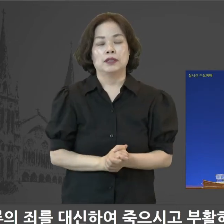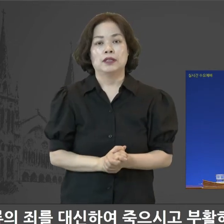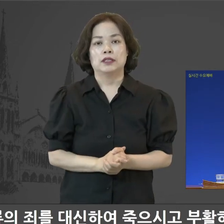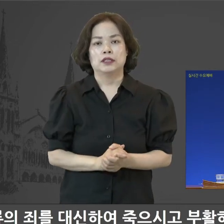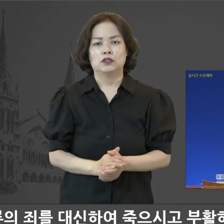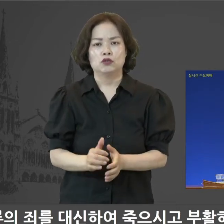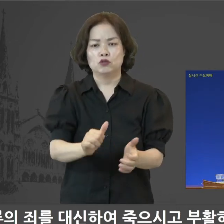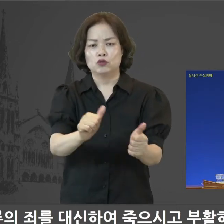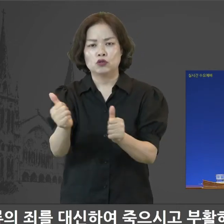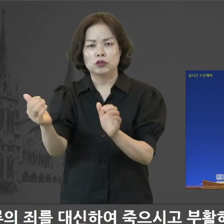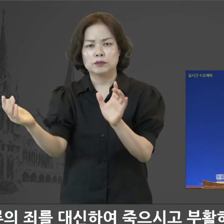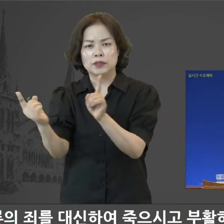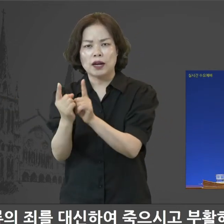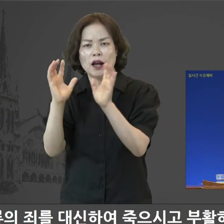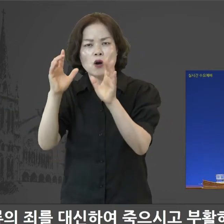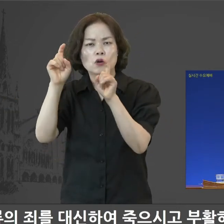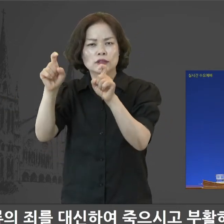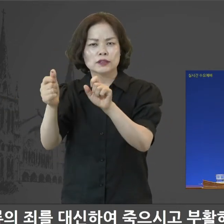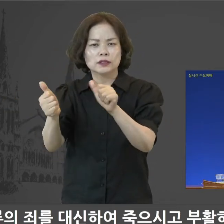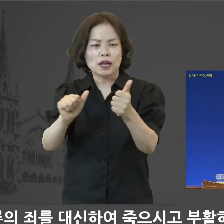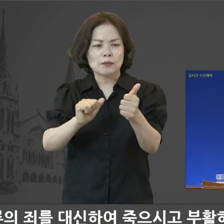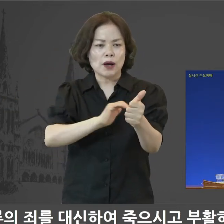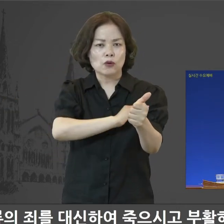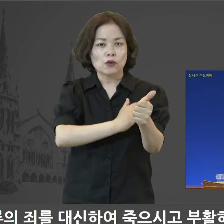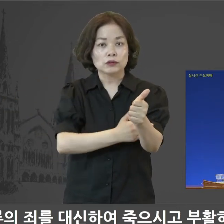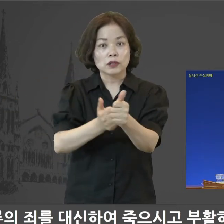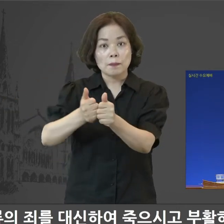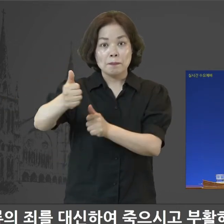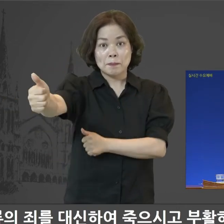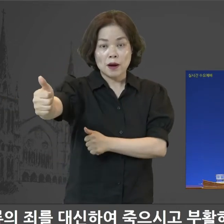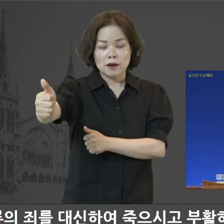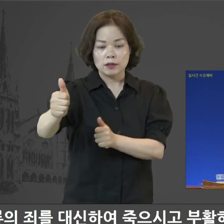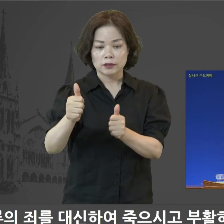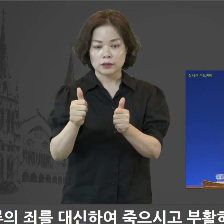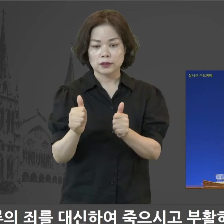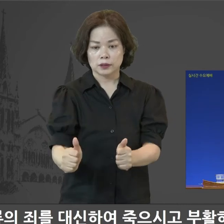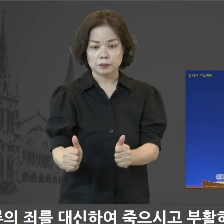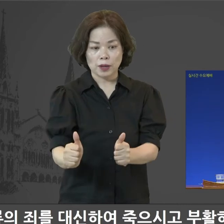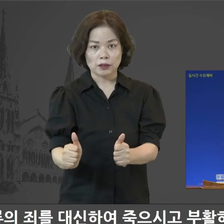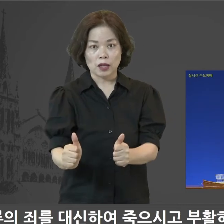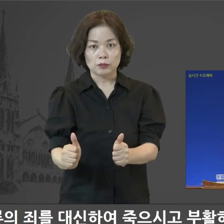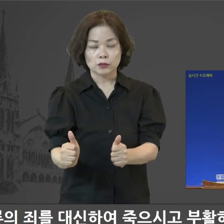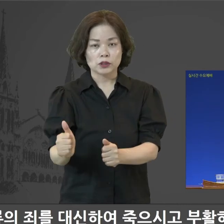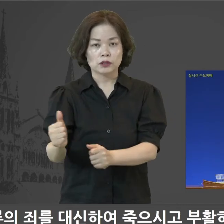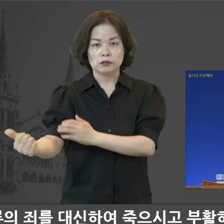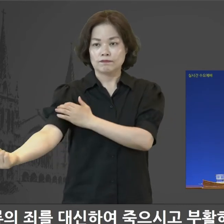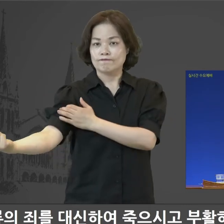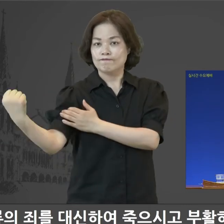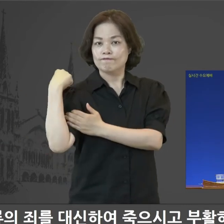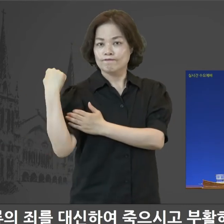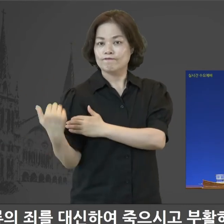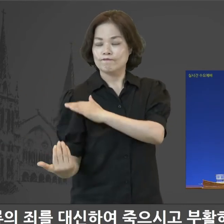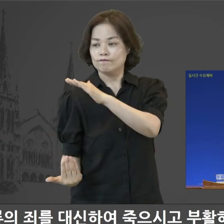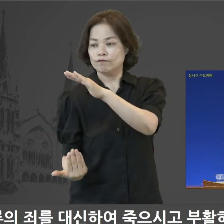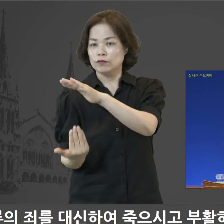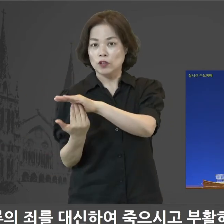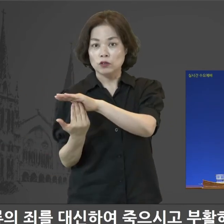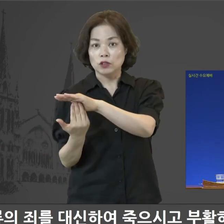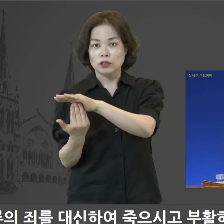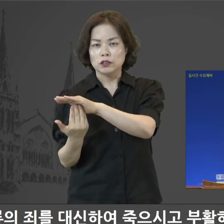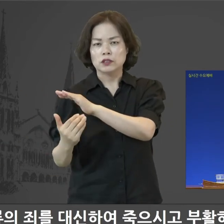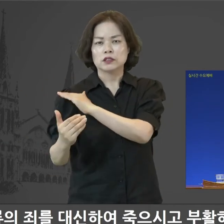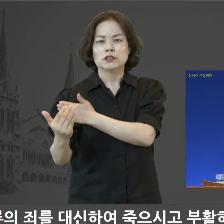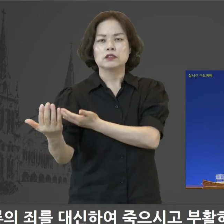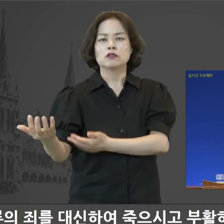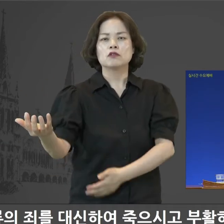그러니까 이 죽임당한 어린 양은 사망 권세를 이기시고 심판할 분이시며 그가 전지전능한 권세와